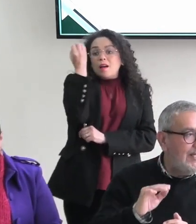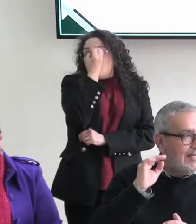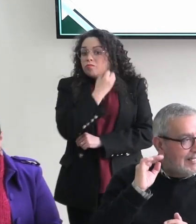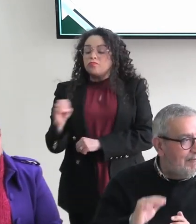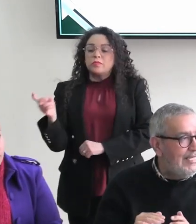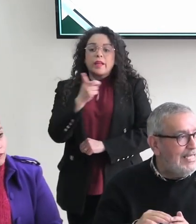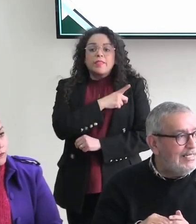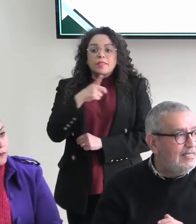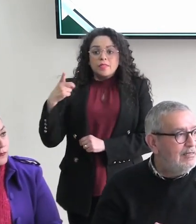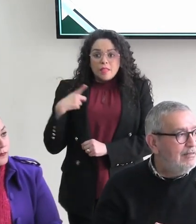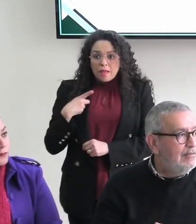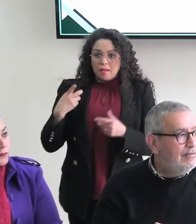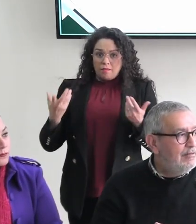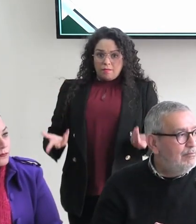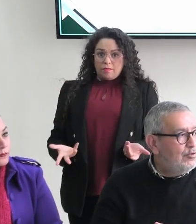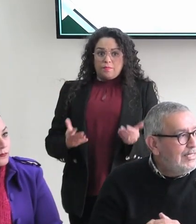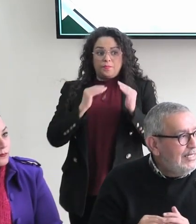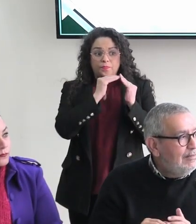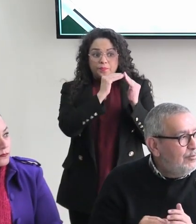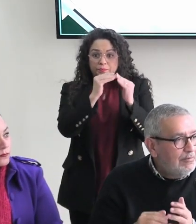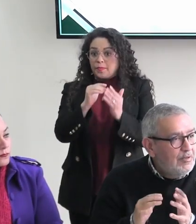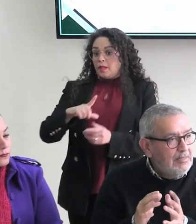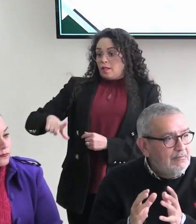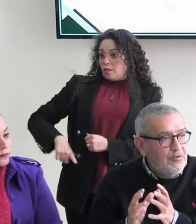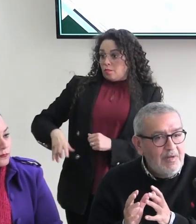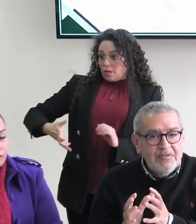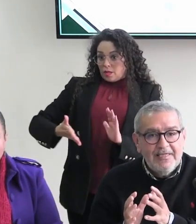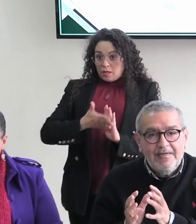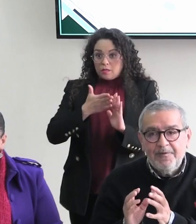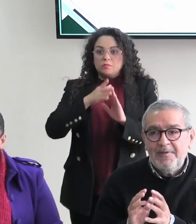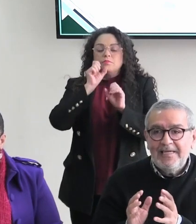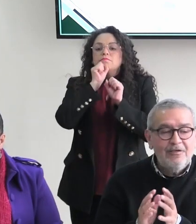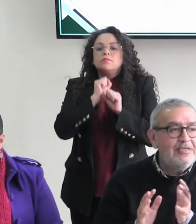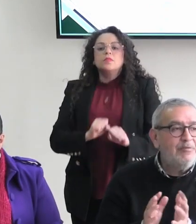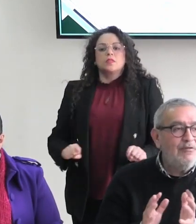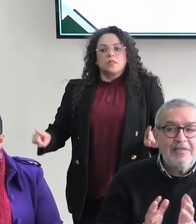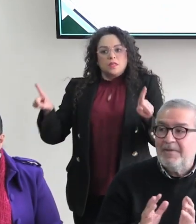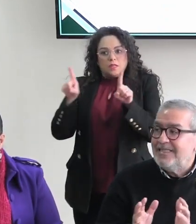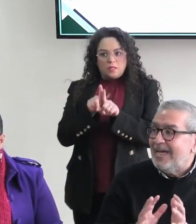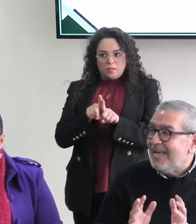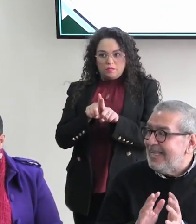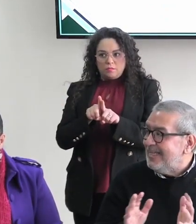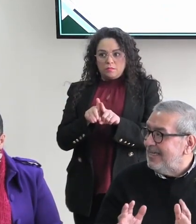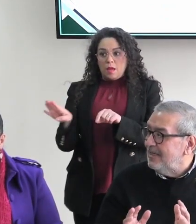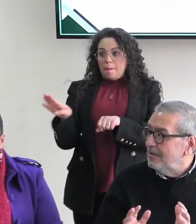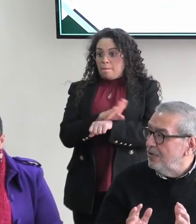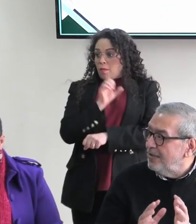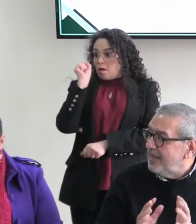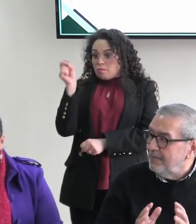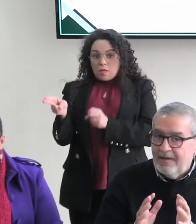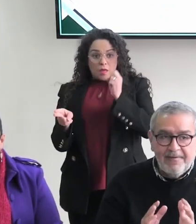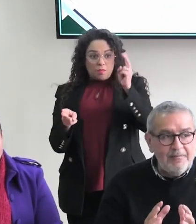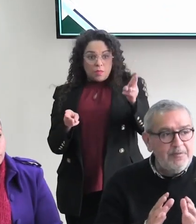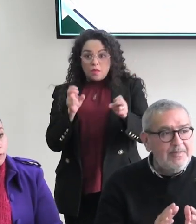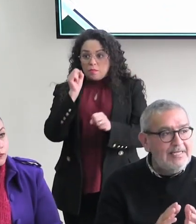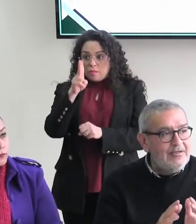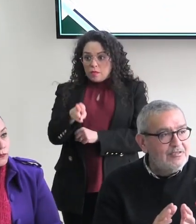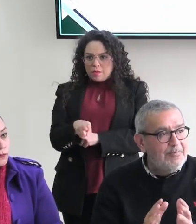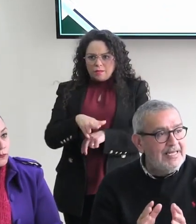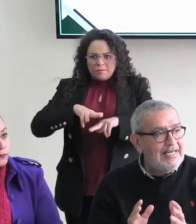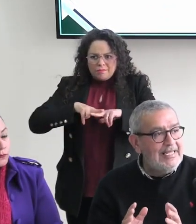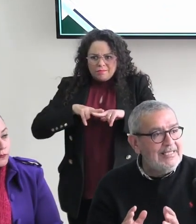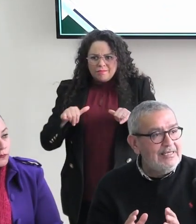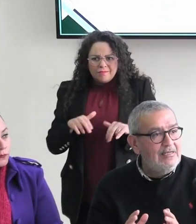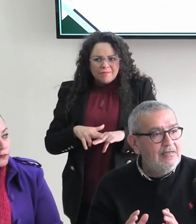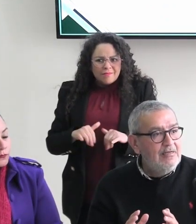vivienda pública también. ¿Por qué no vamos a dar privilegios absolutamente a nadie? No debe haber